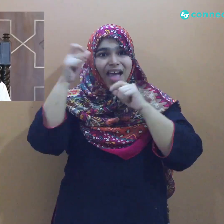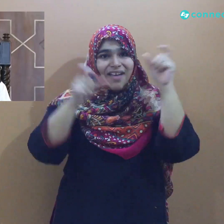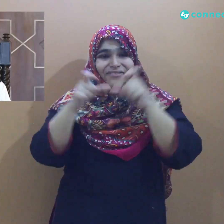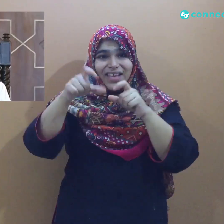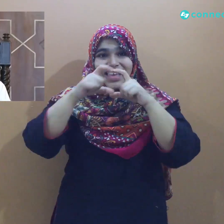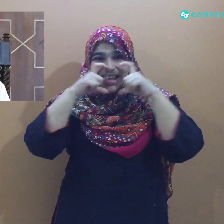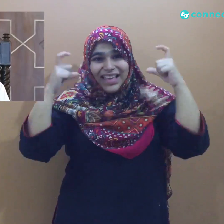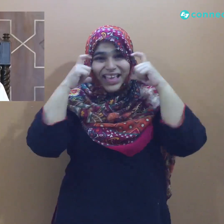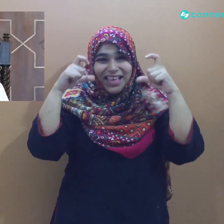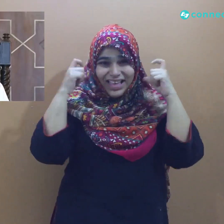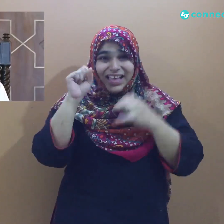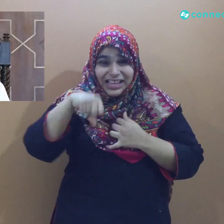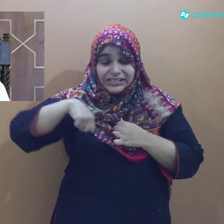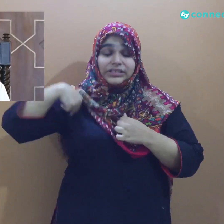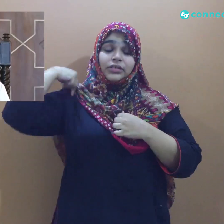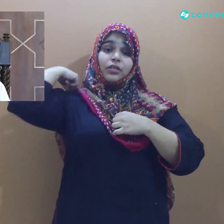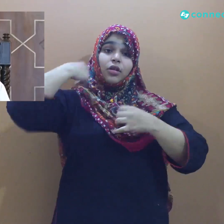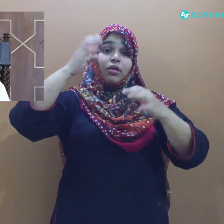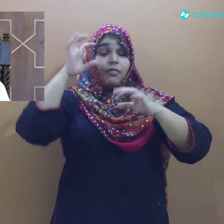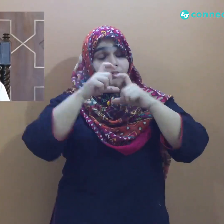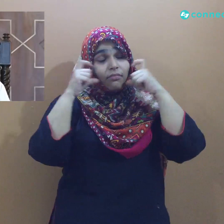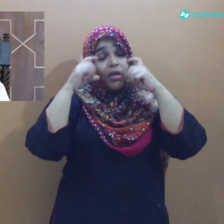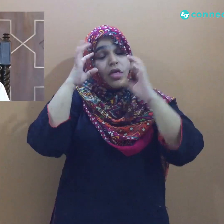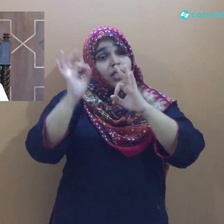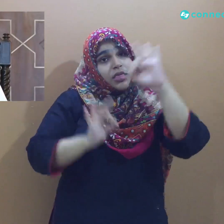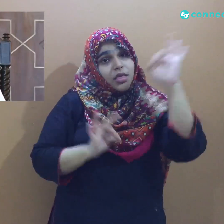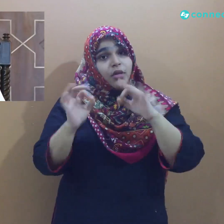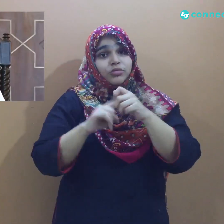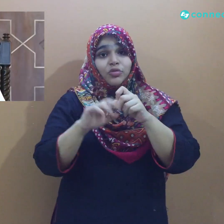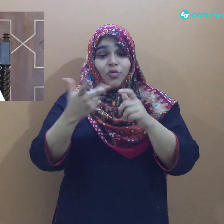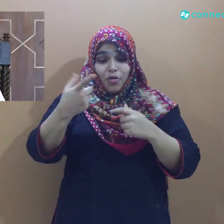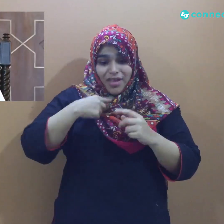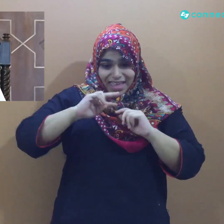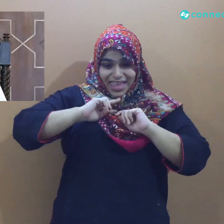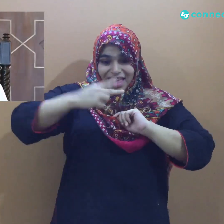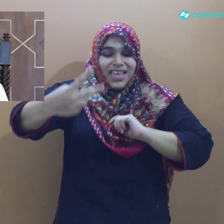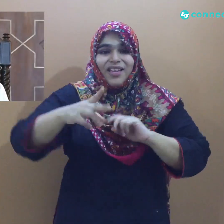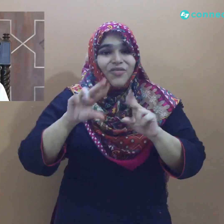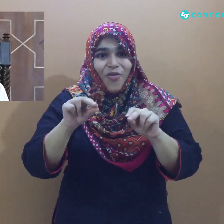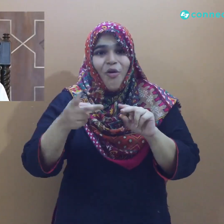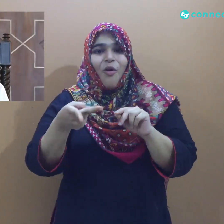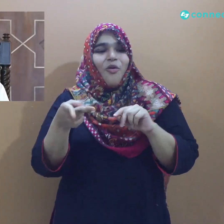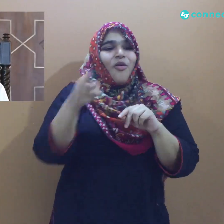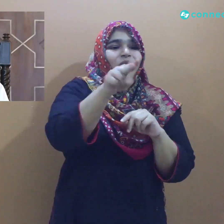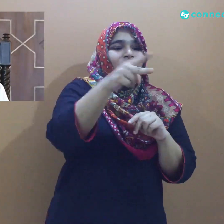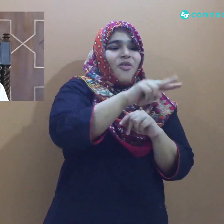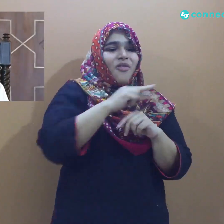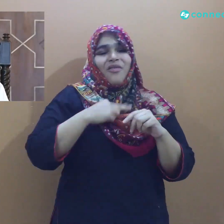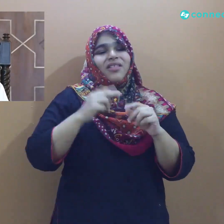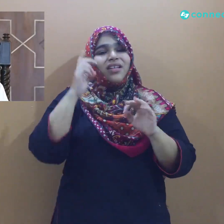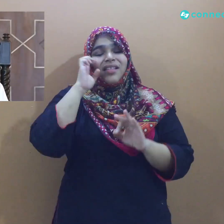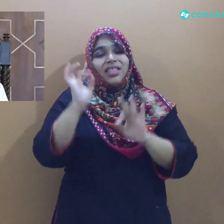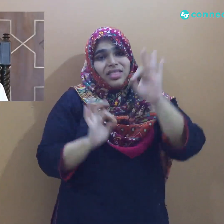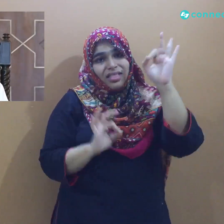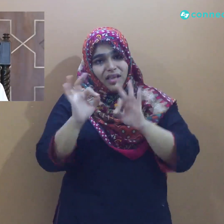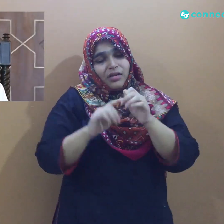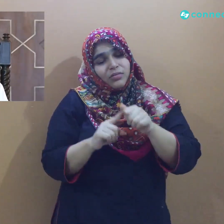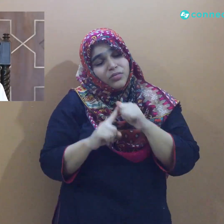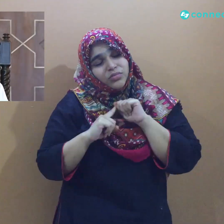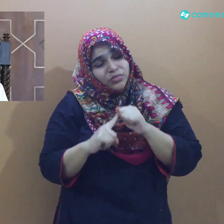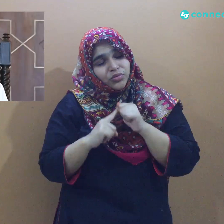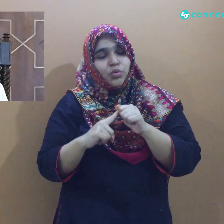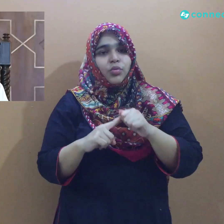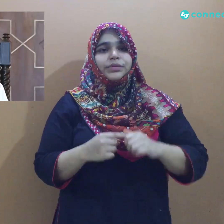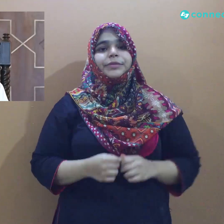لوگوں نے سی لیے، تو ماسک پہن کر احتیاط کریں کہ اپنے سے کسی کو نہ لگے، دوسرے سے مجھ کو نہ لگے، تو یہ احتیاط بڑی